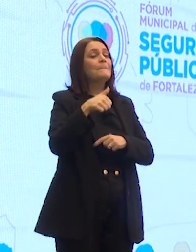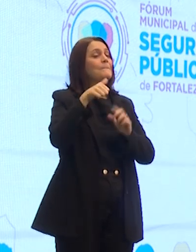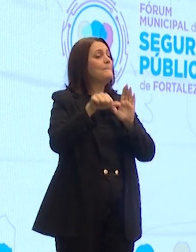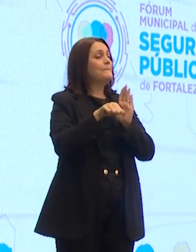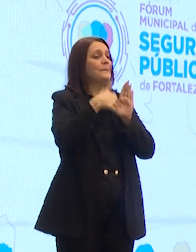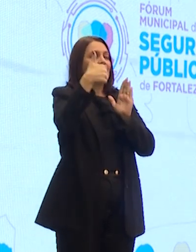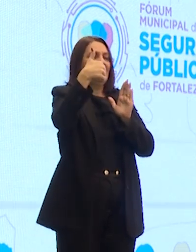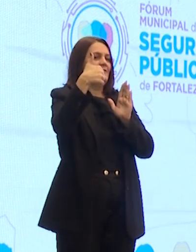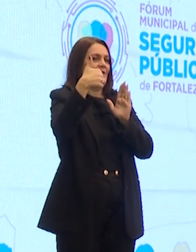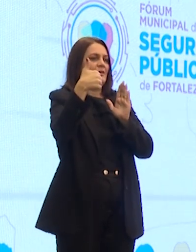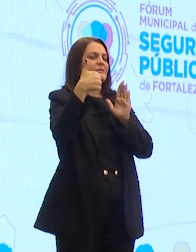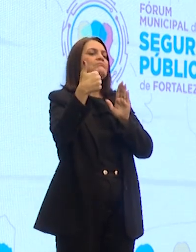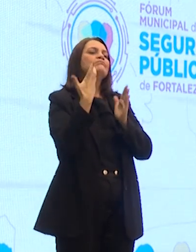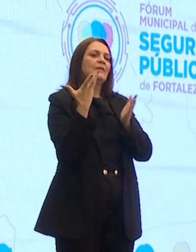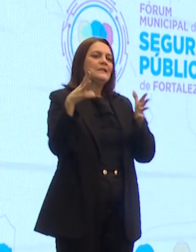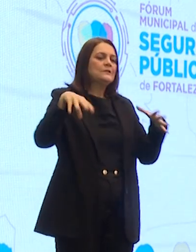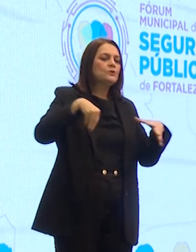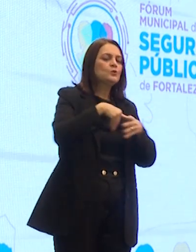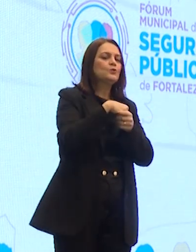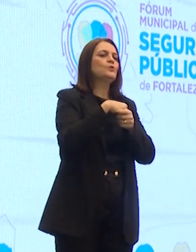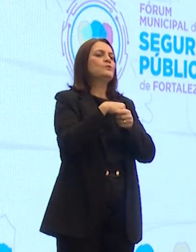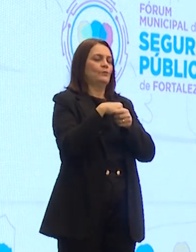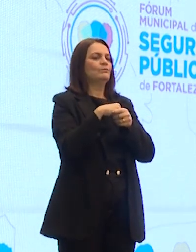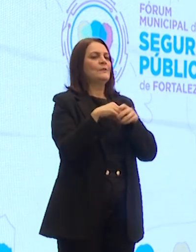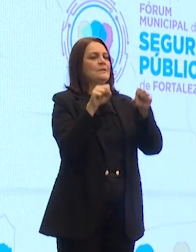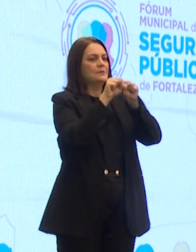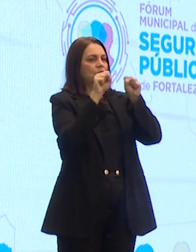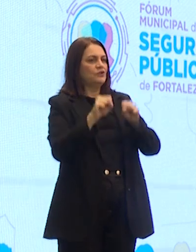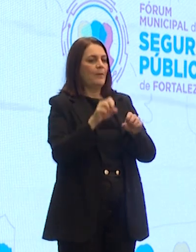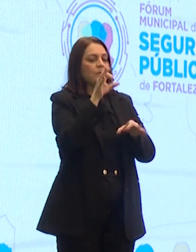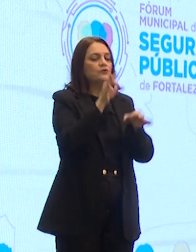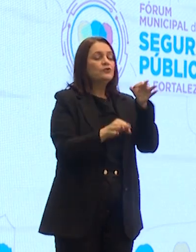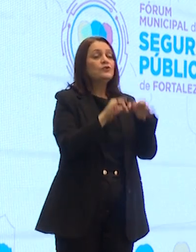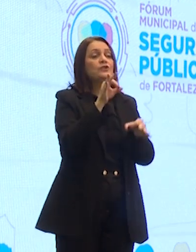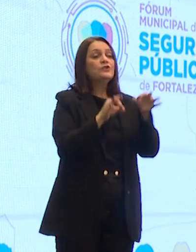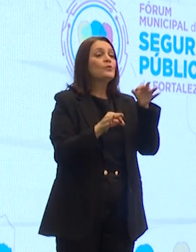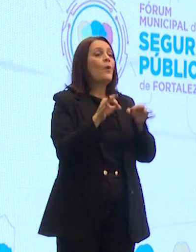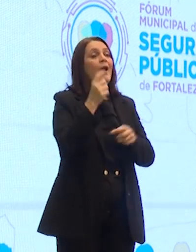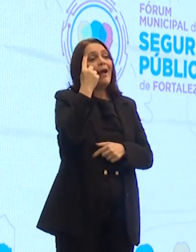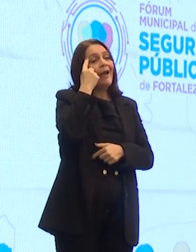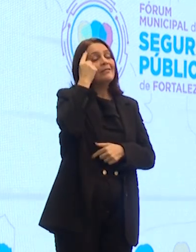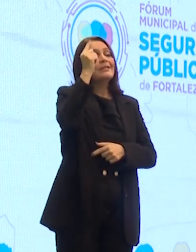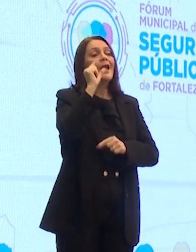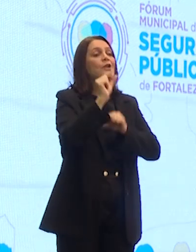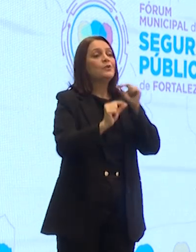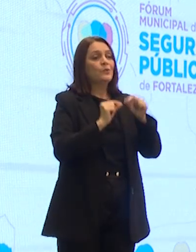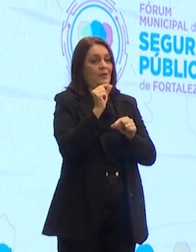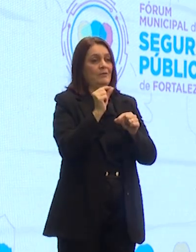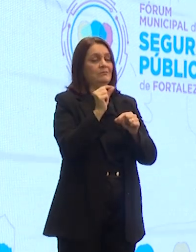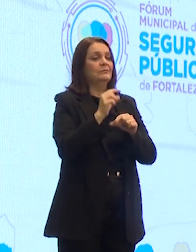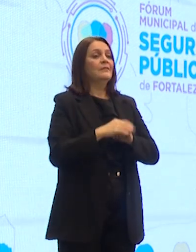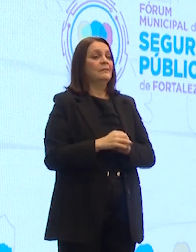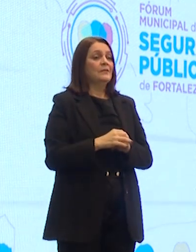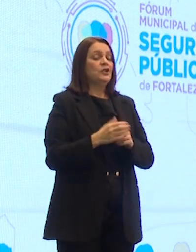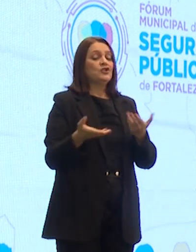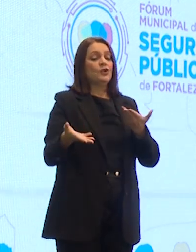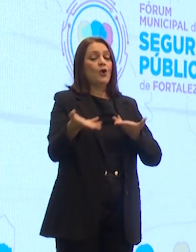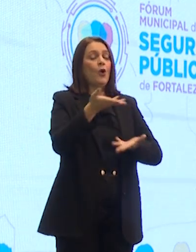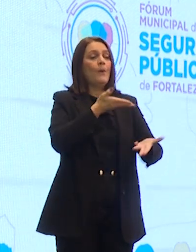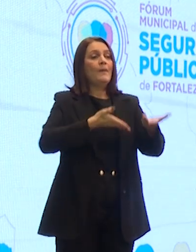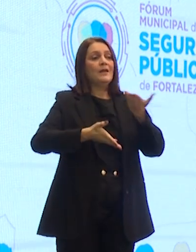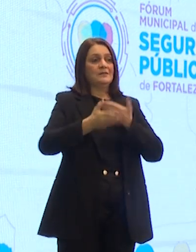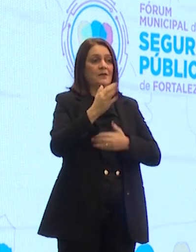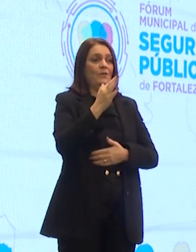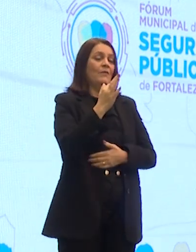nosso sistema jurídico a ideia de federalismo cooperativo. Não é um